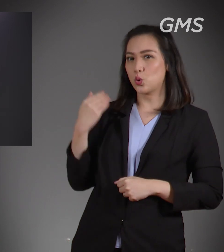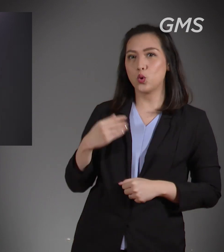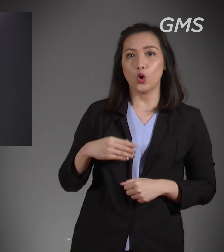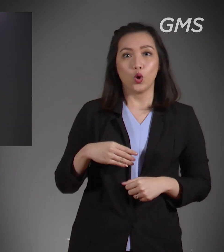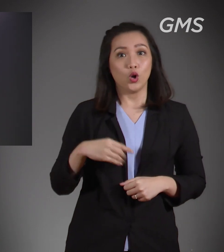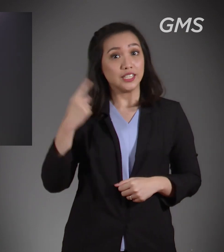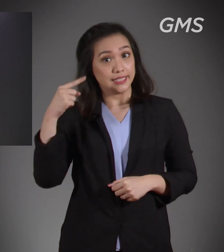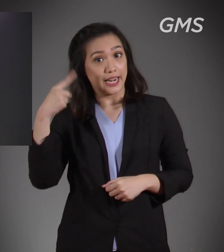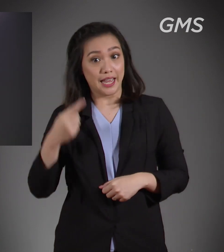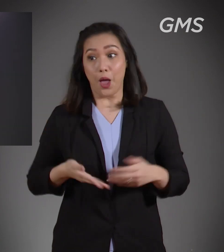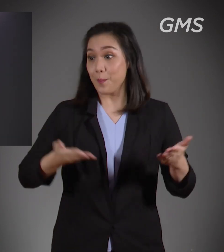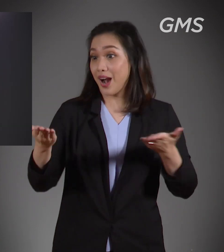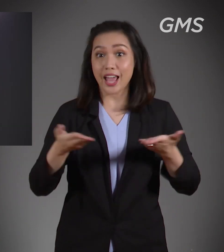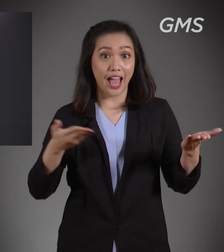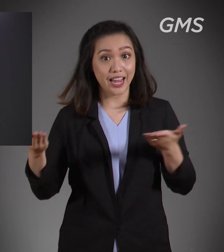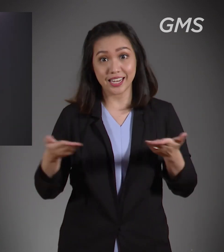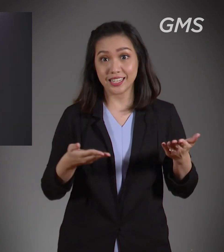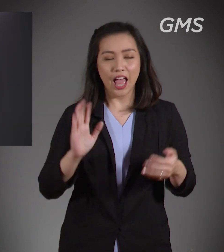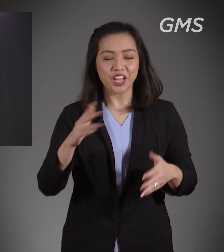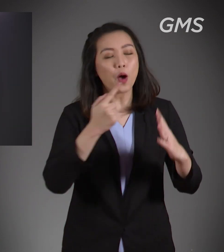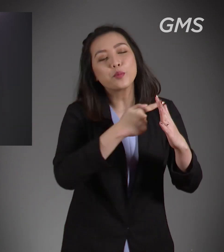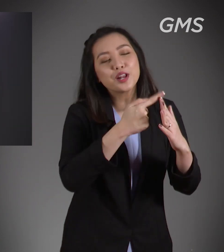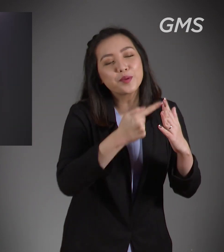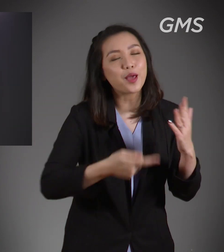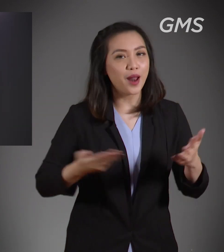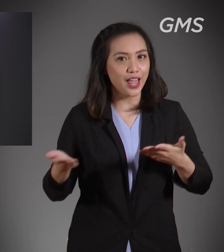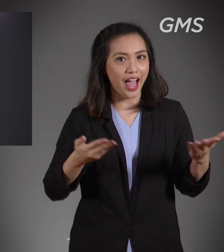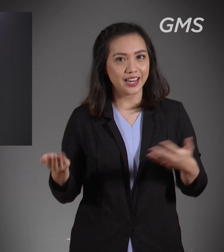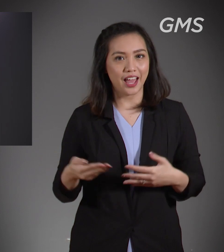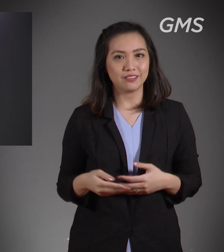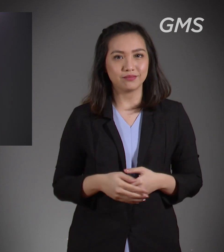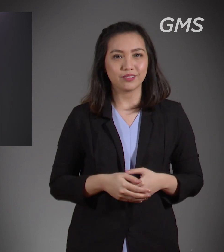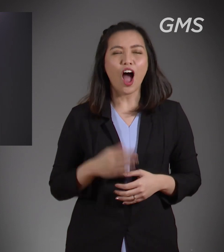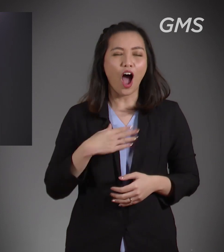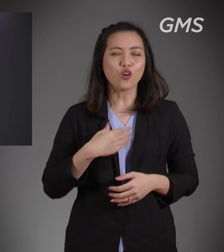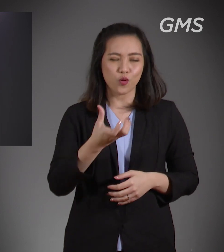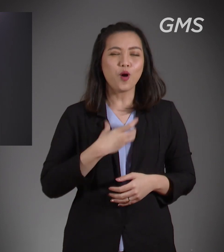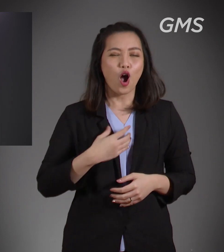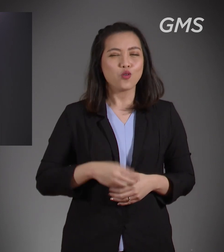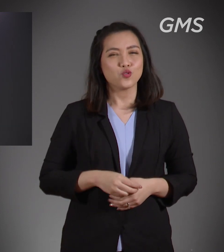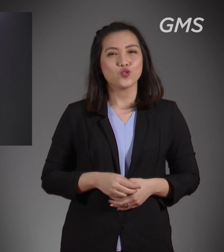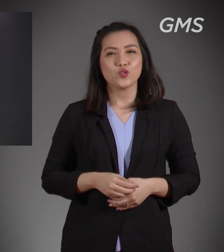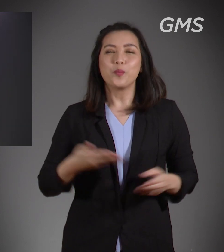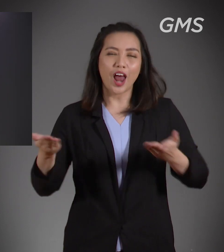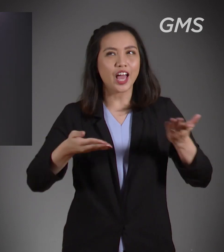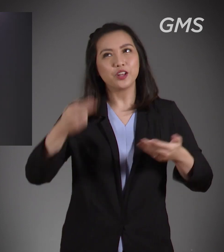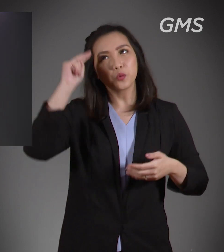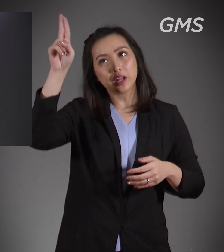gereja, pelayanan apapun tidak pilih-pilih. Asal pokoknya bisa berguna bagi kerajaan Allah.